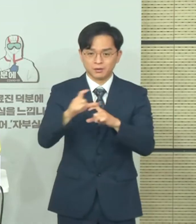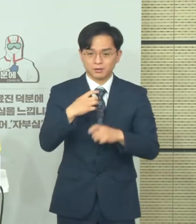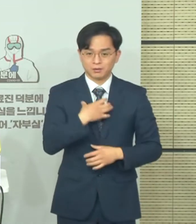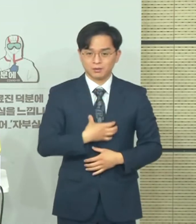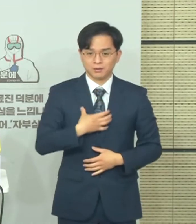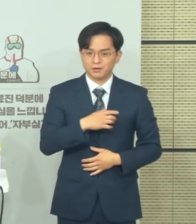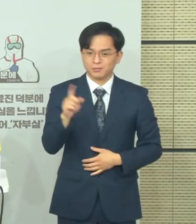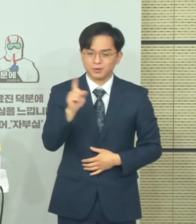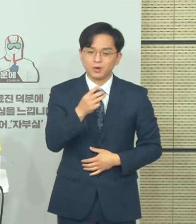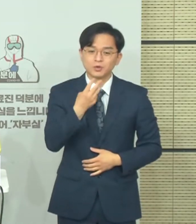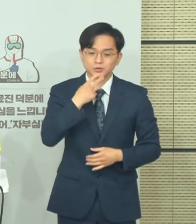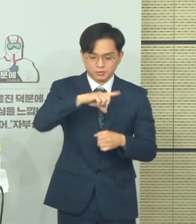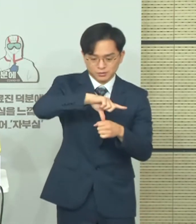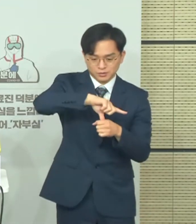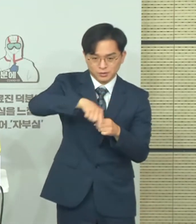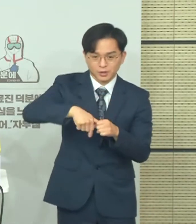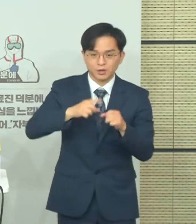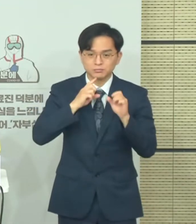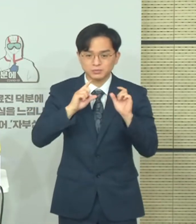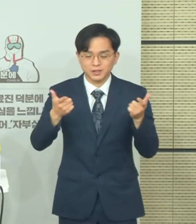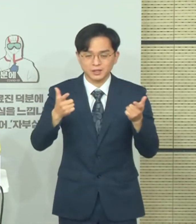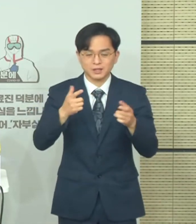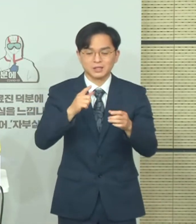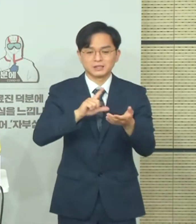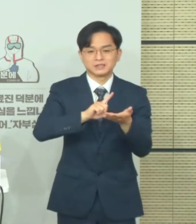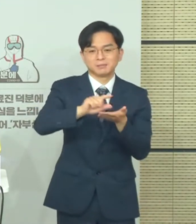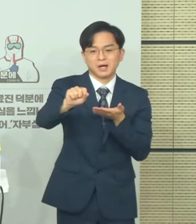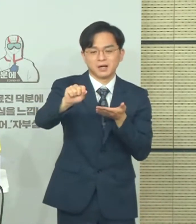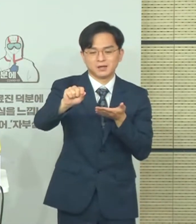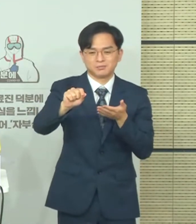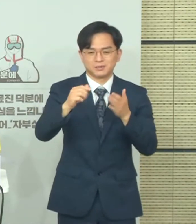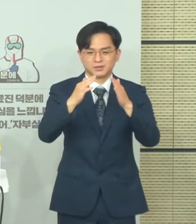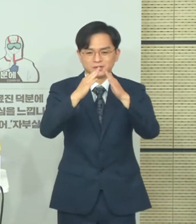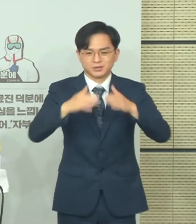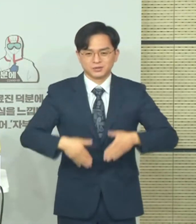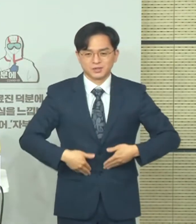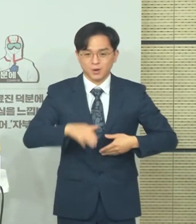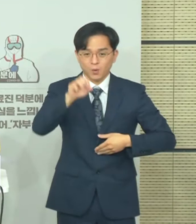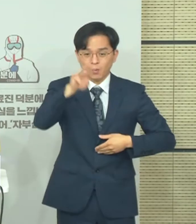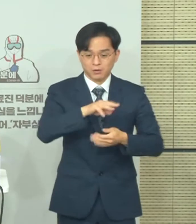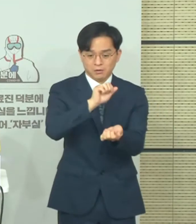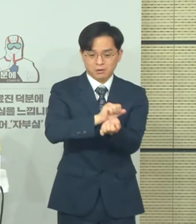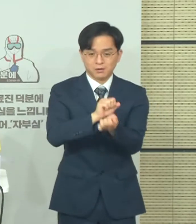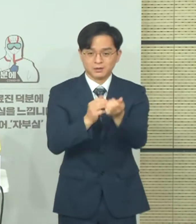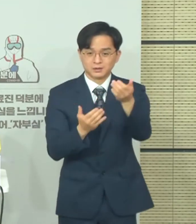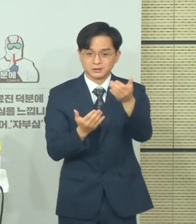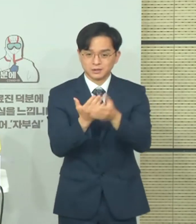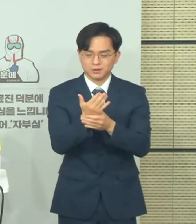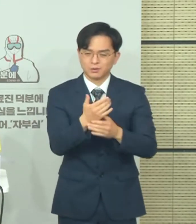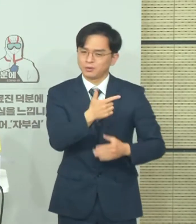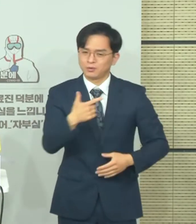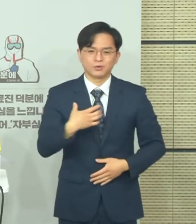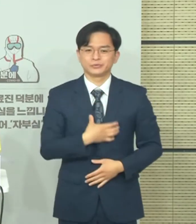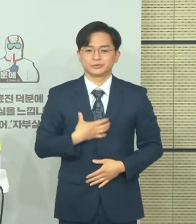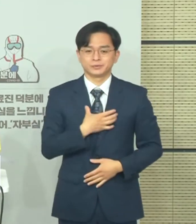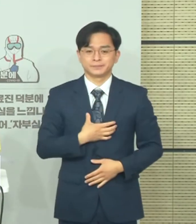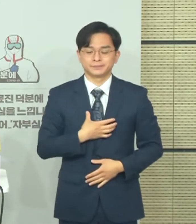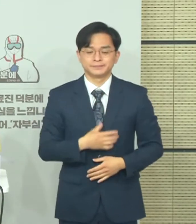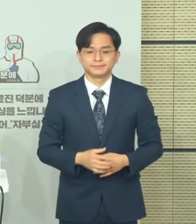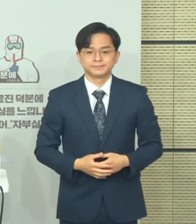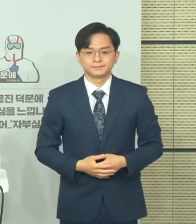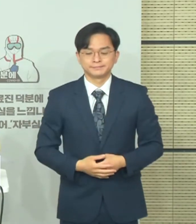전국적으로 각 녀 미학 쌍 되는 경향이 나타나는 점은 우려 되는 지점입니다 지역 감염이